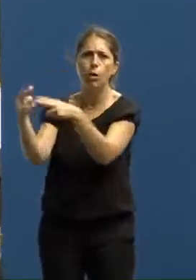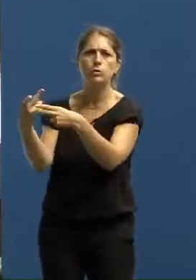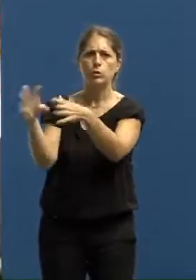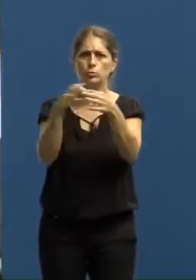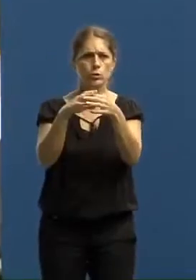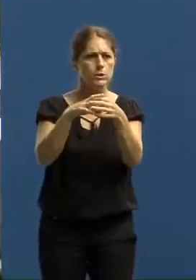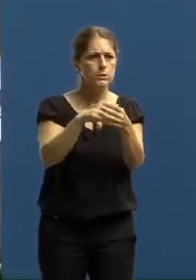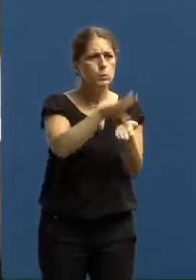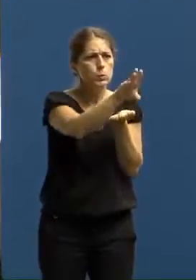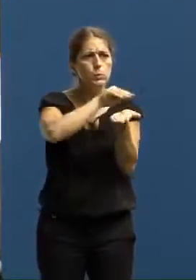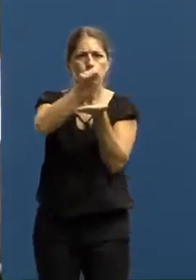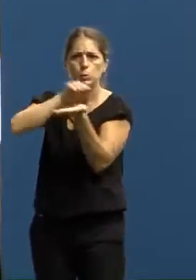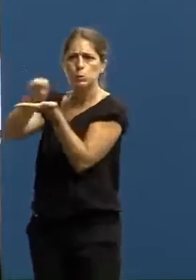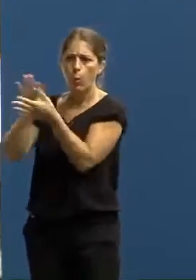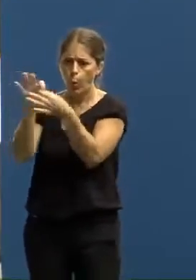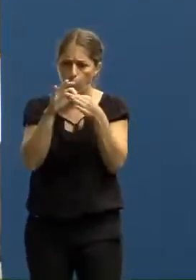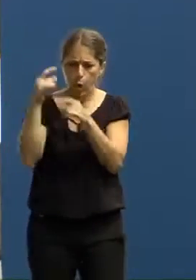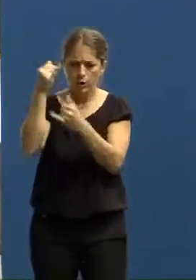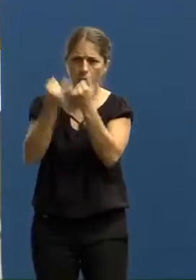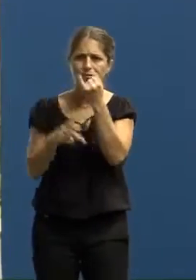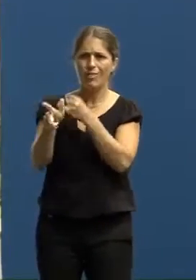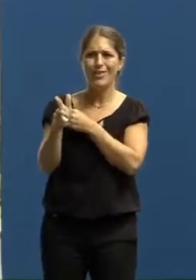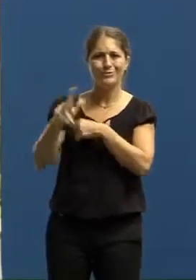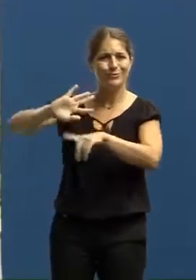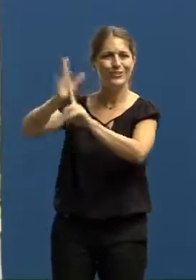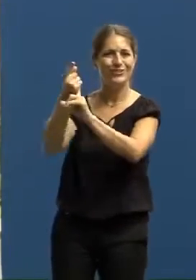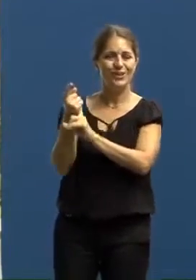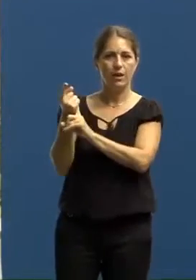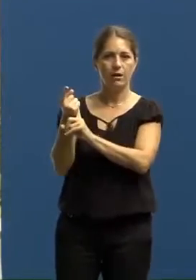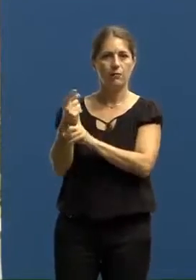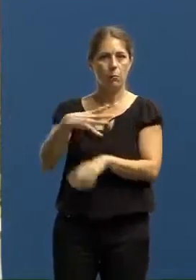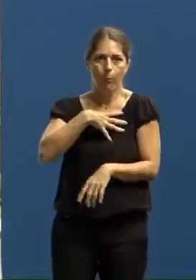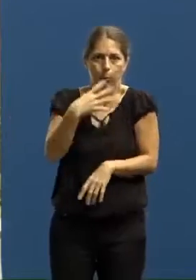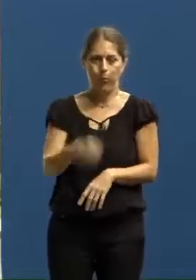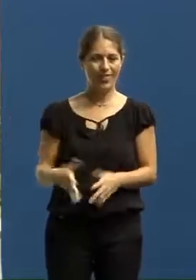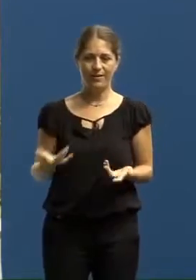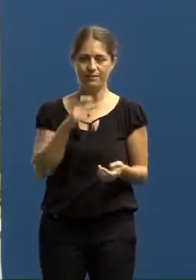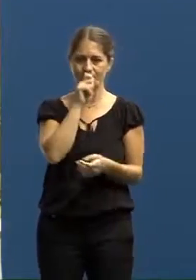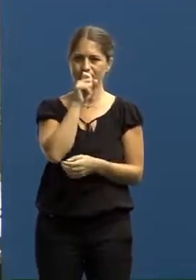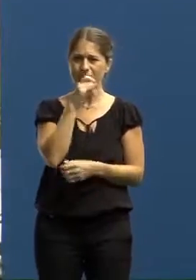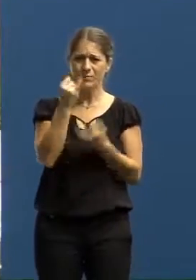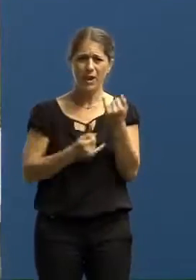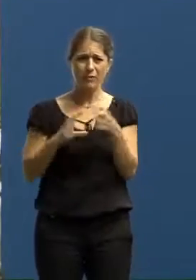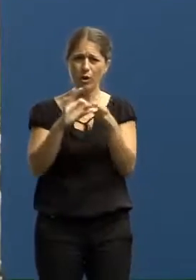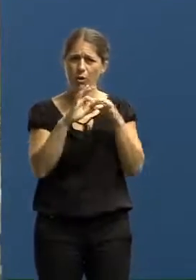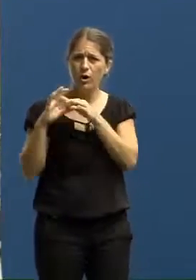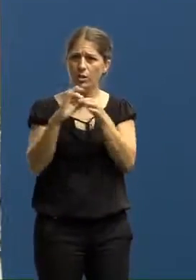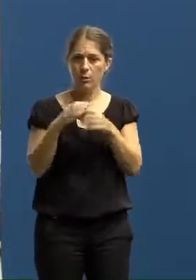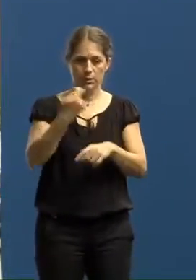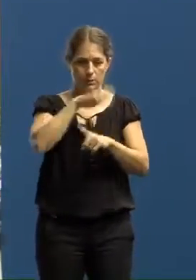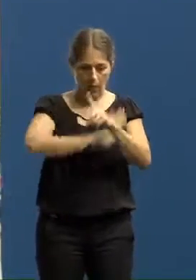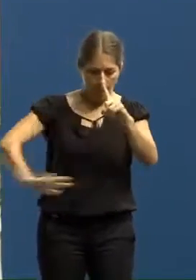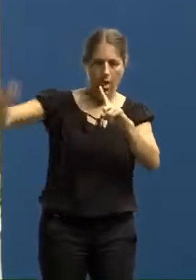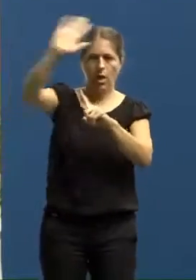ferramenta eficaz para poder conseguir eses dereitos. A que como coalición conseguiu demostrar eso por primeira vez no Estado español